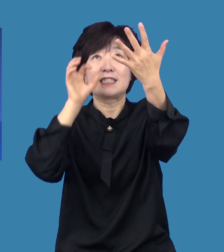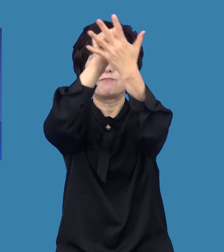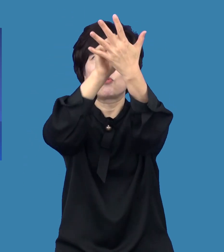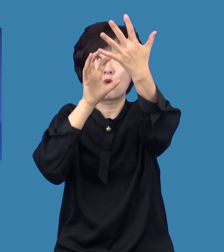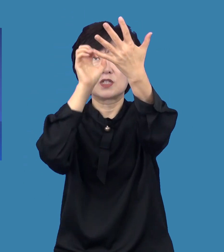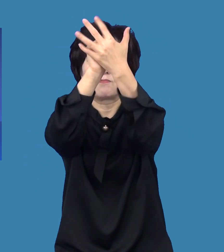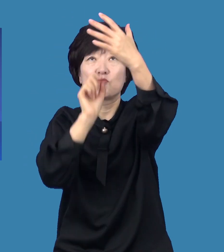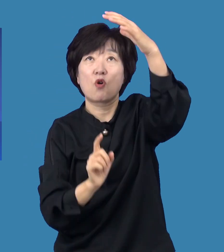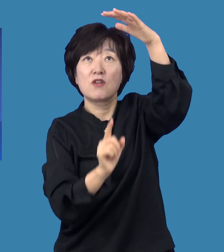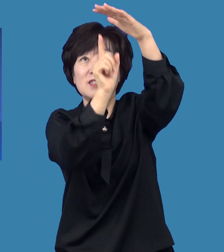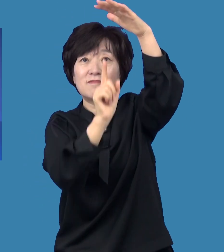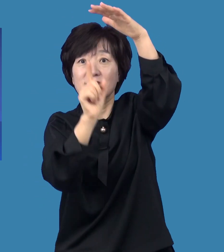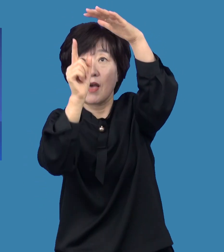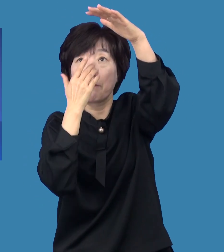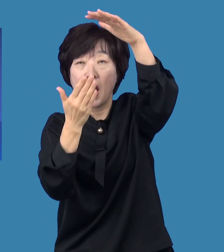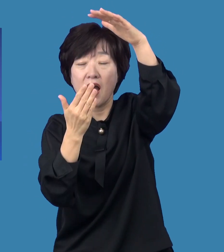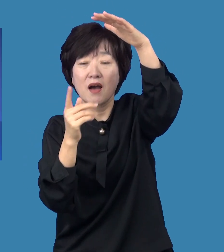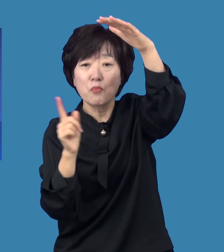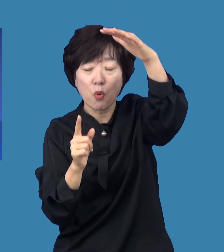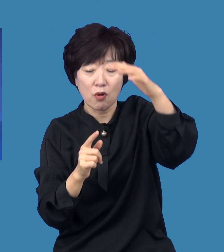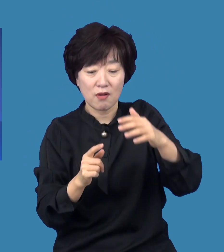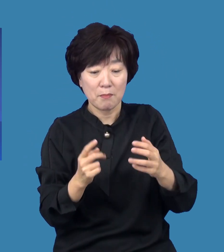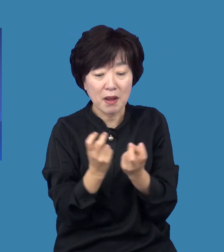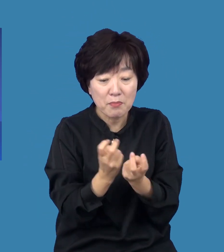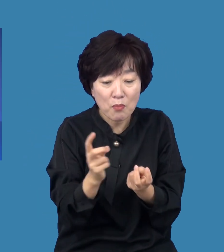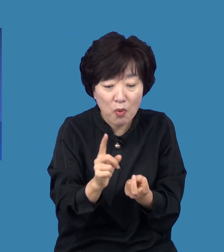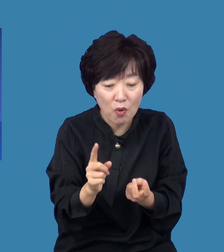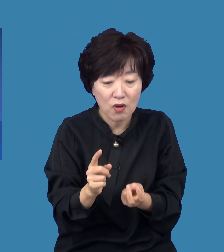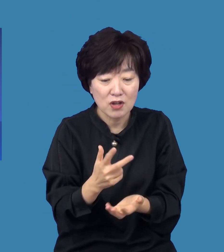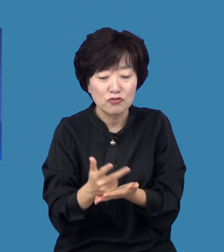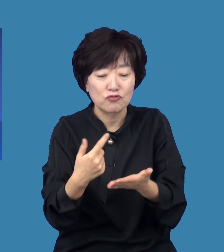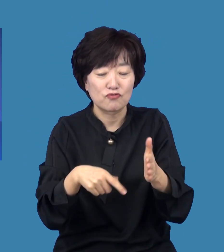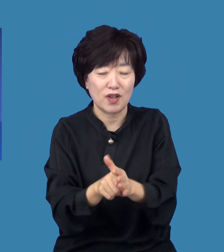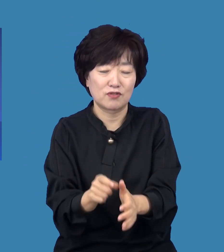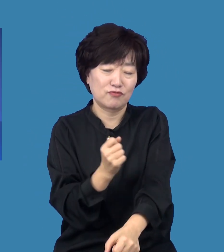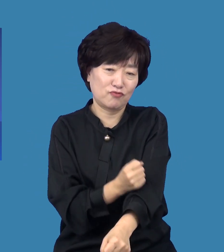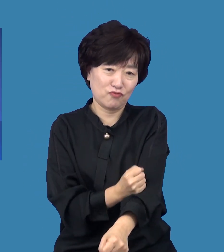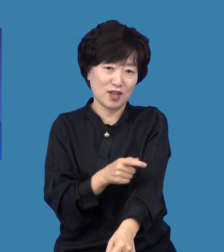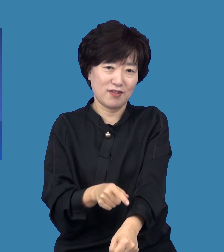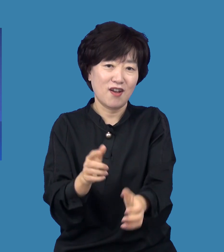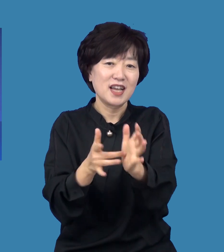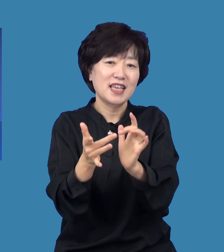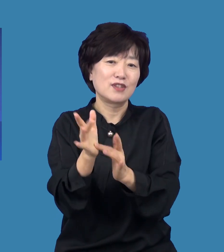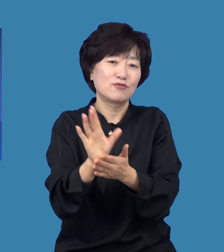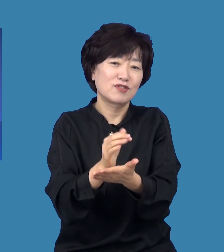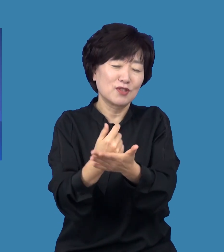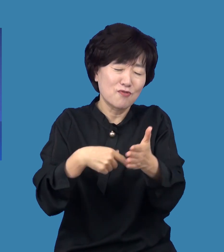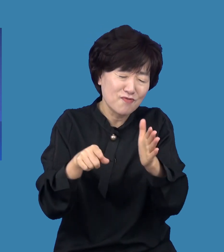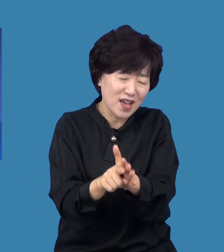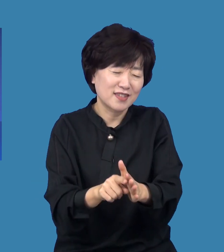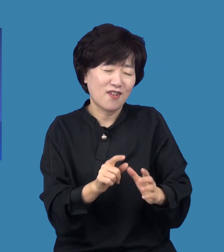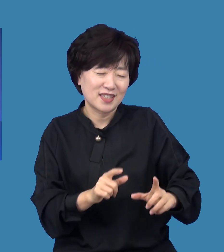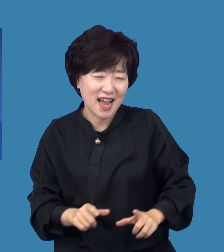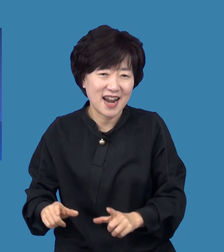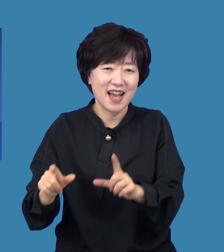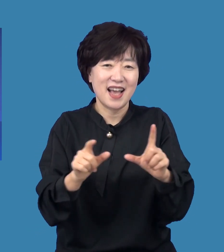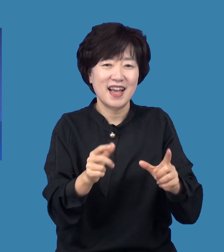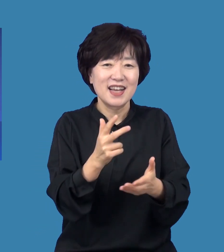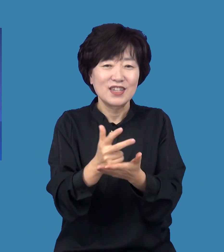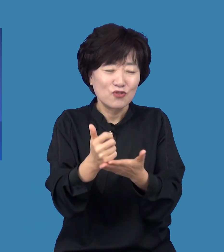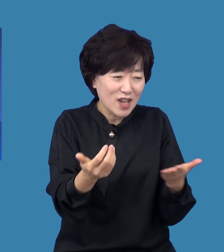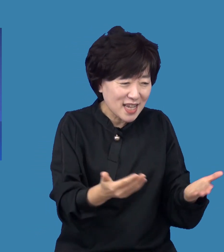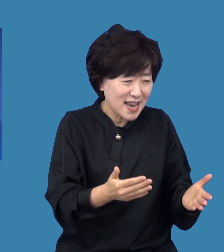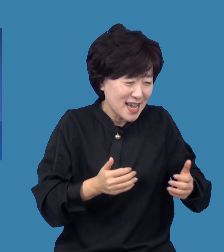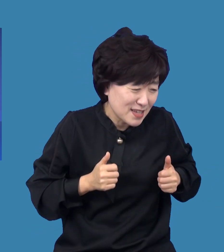방법이 뭐예요? 주를 위해서 수고하는 거라는 거예요. 예수 그리스도를 위해서 사는 거라는 거예요. 주의 일에 힘쓰는 거라는